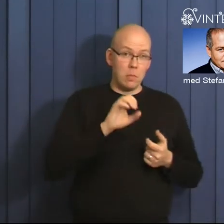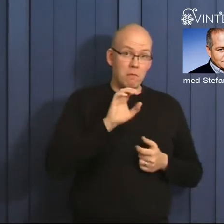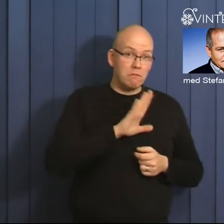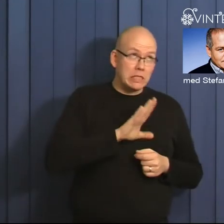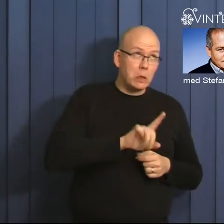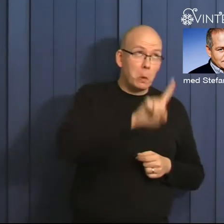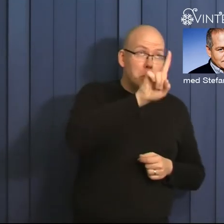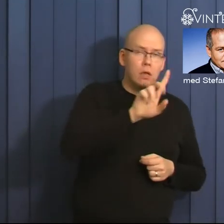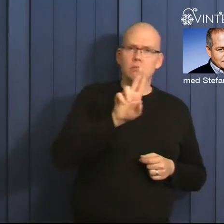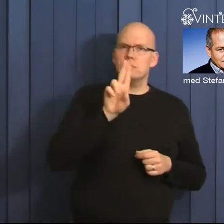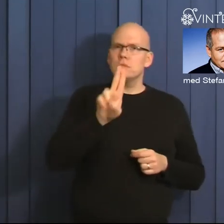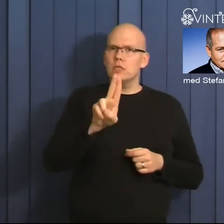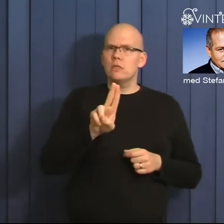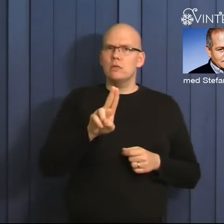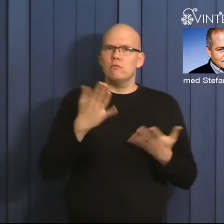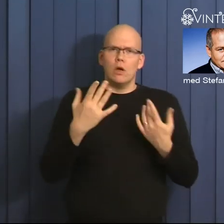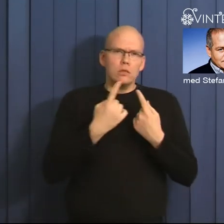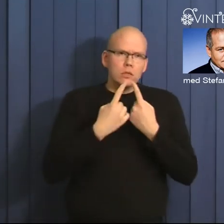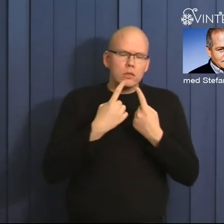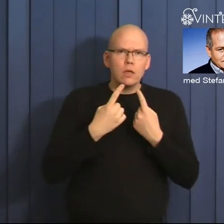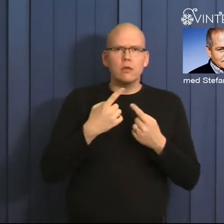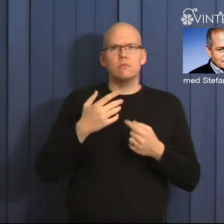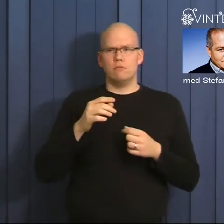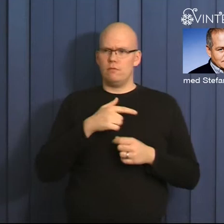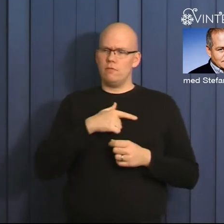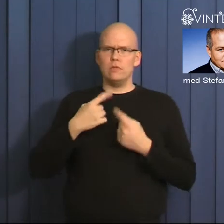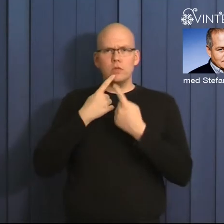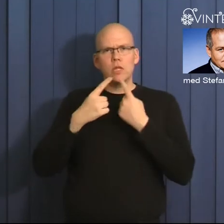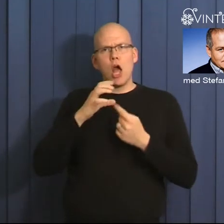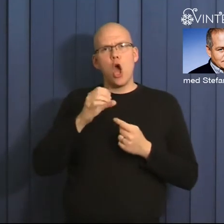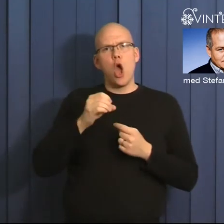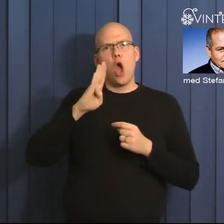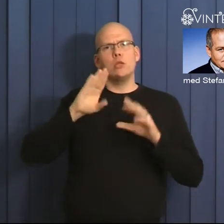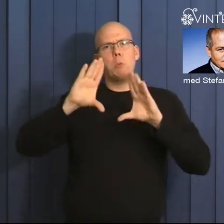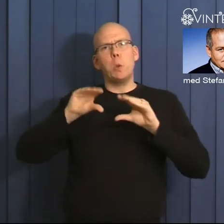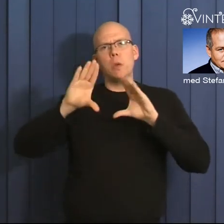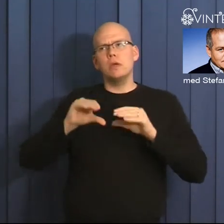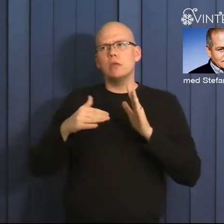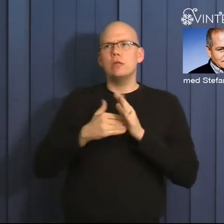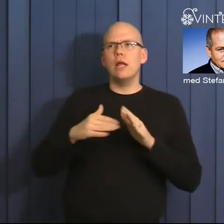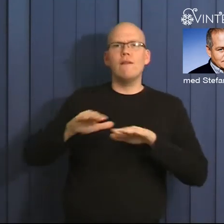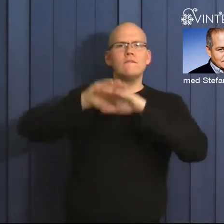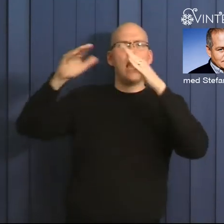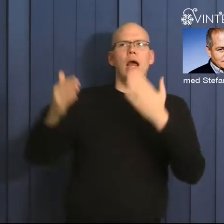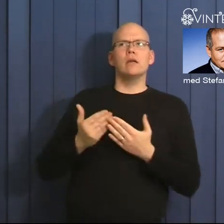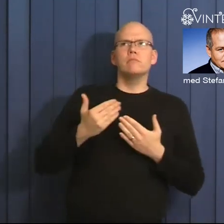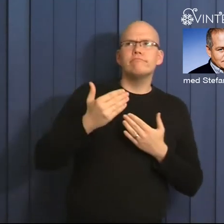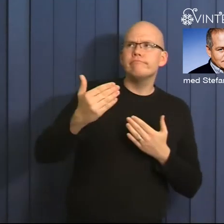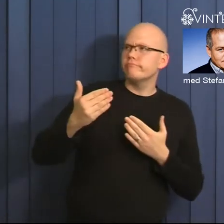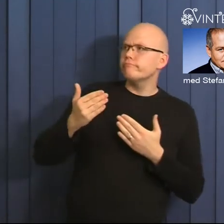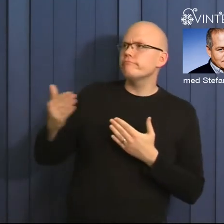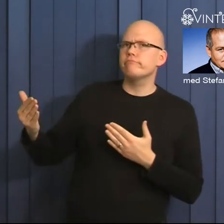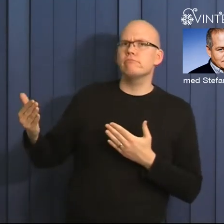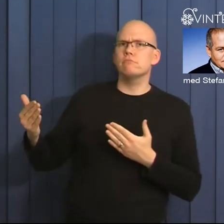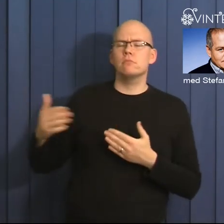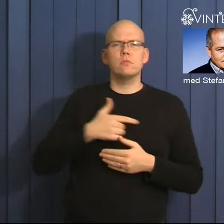det handlade i ännu högre grad om ödmjukhet i vårt förhållningssätt till omvärlden om förmågan att ha